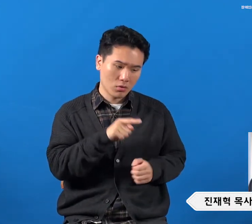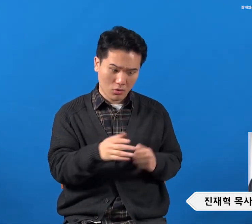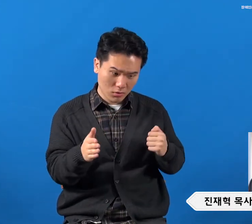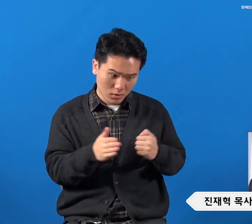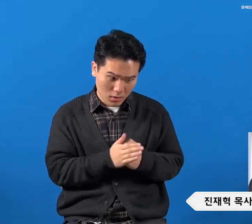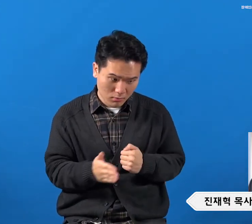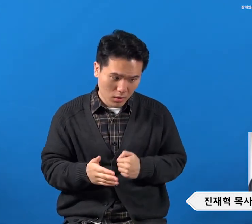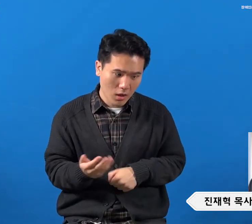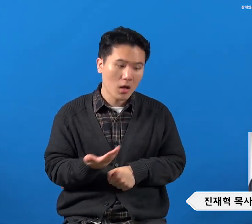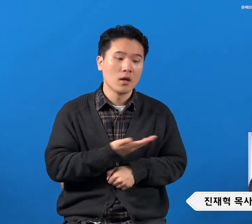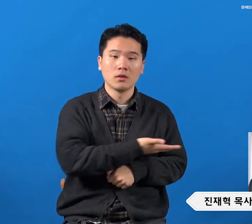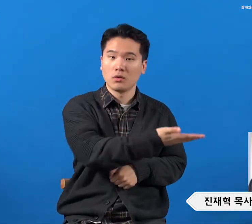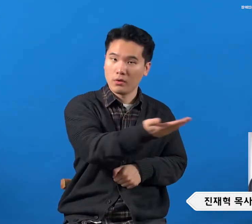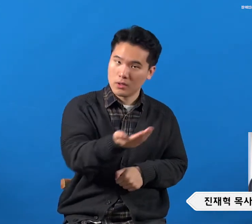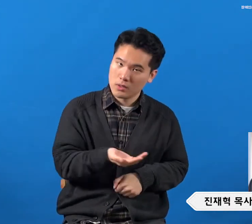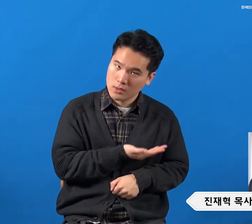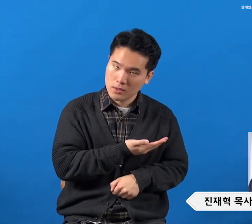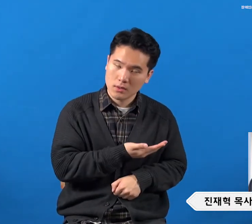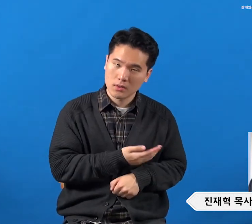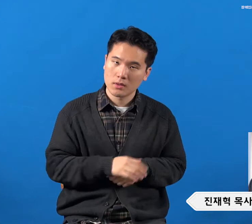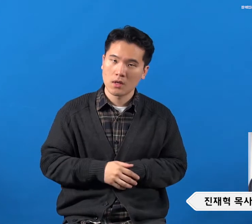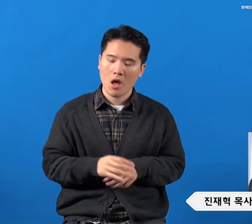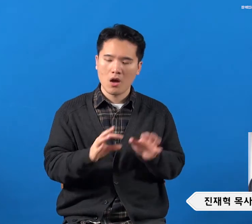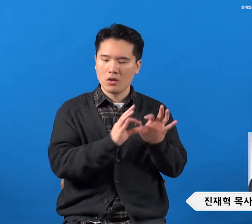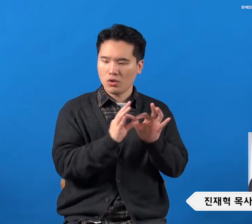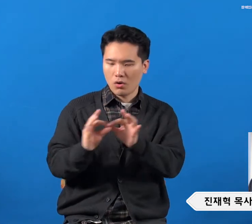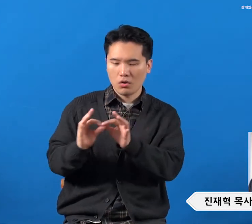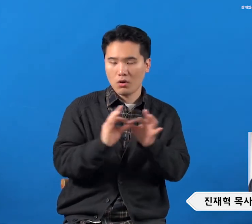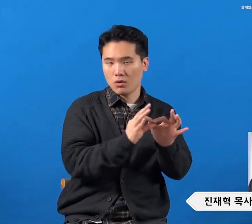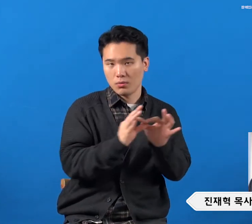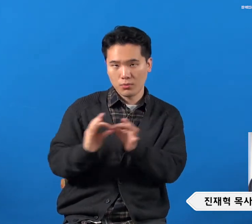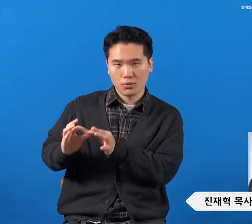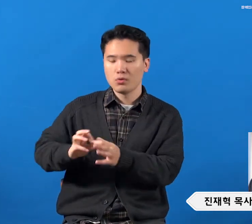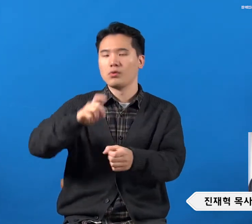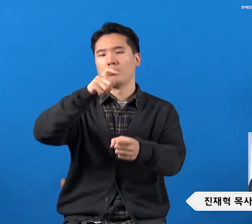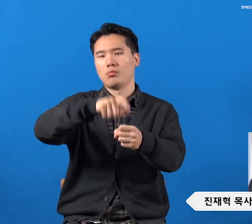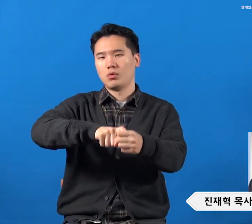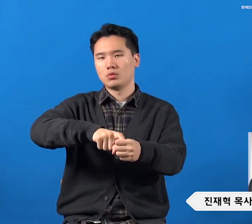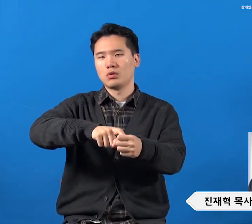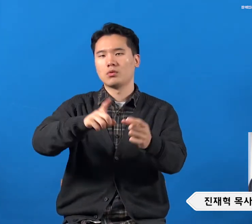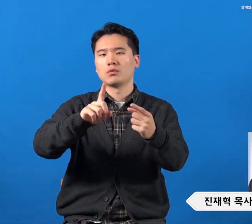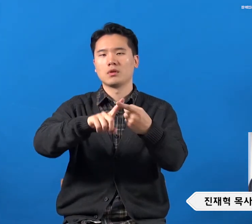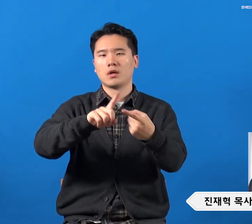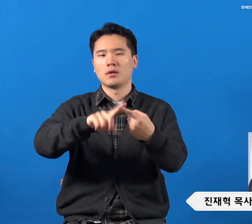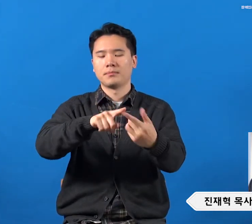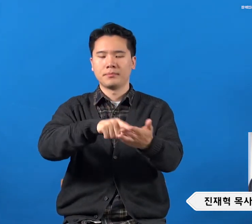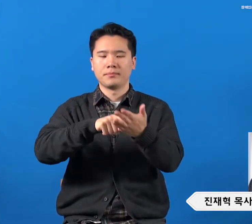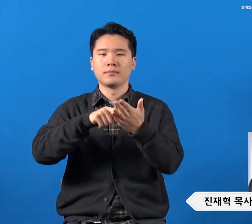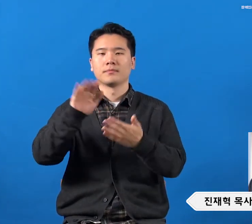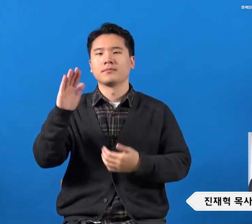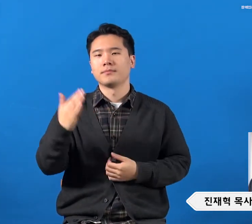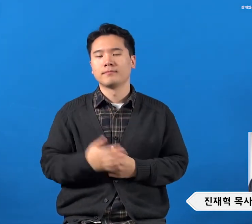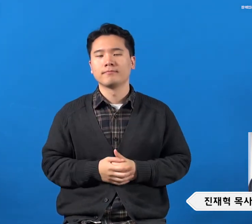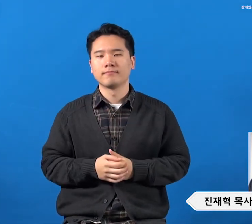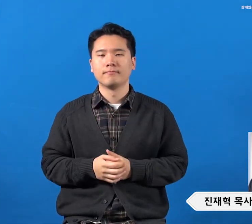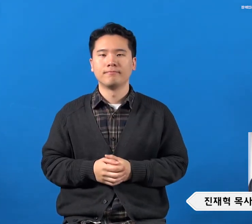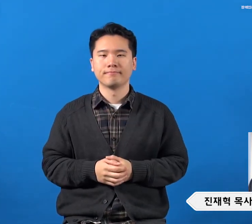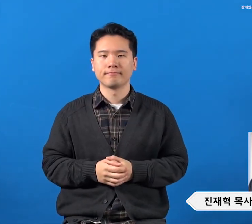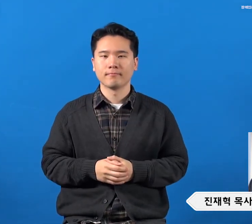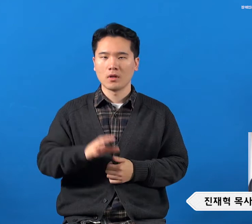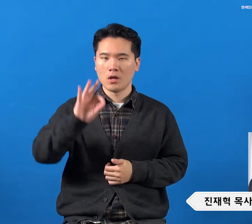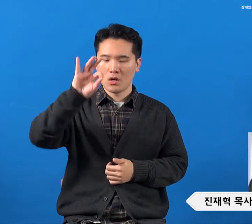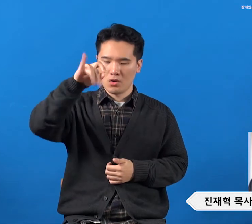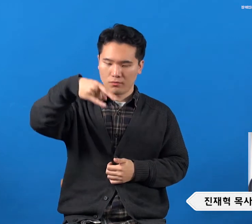너희는 이라고 이야기하는 연결된 목적의 중요한 모습을 봅니다. 그리고